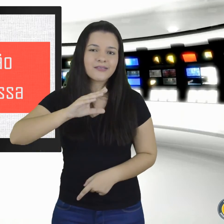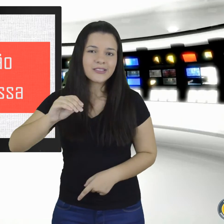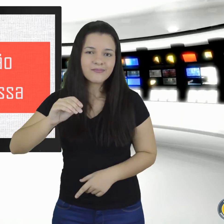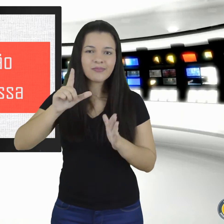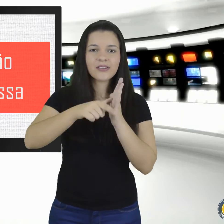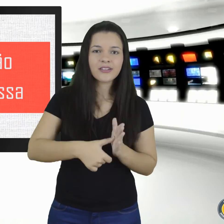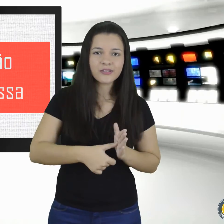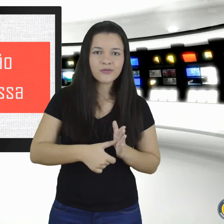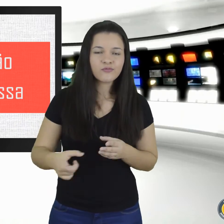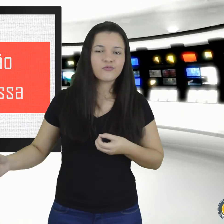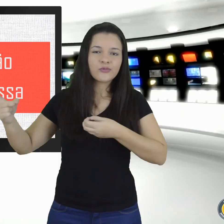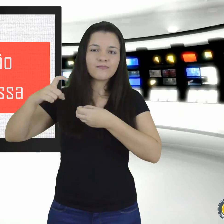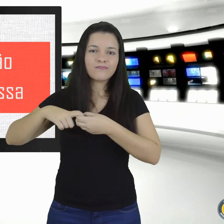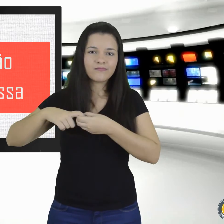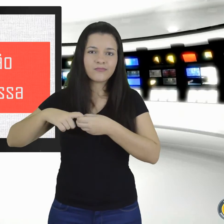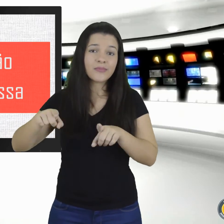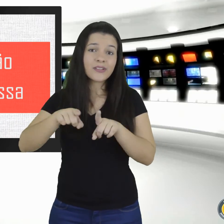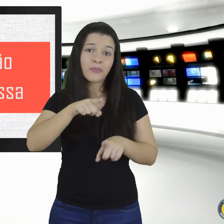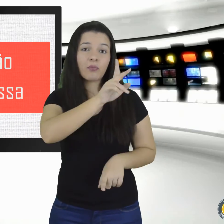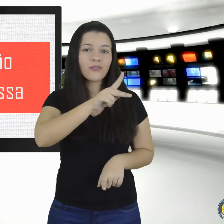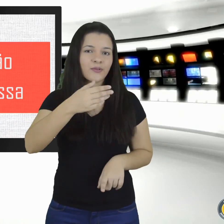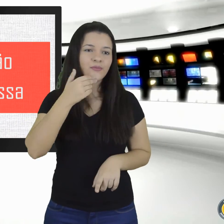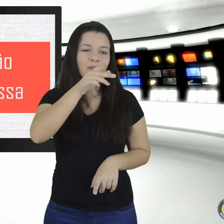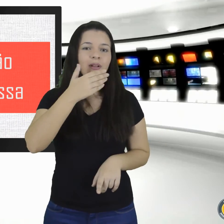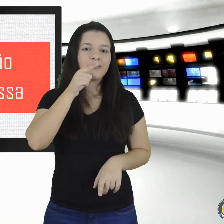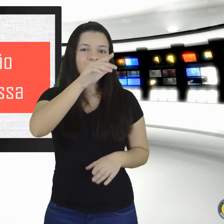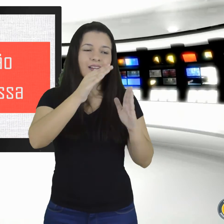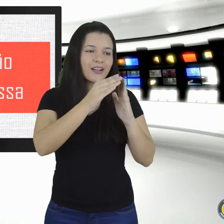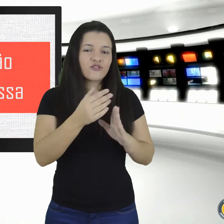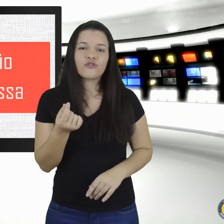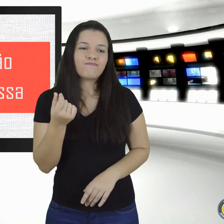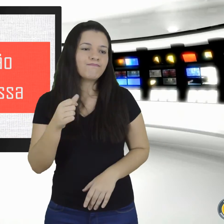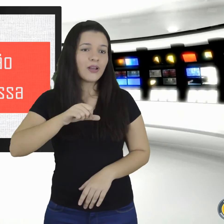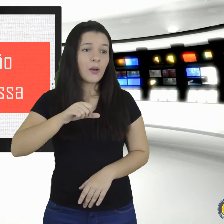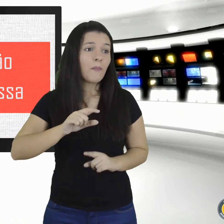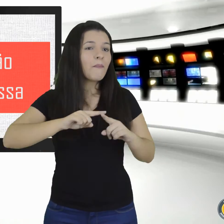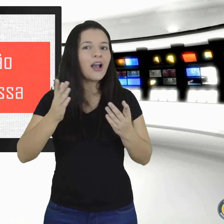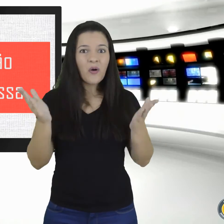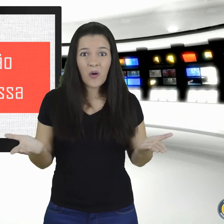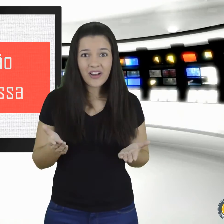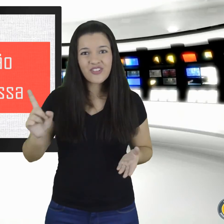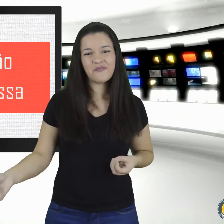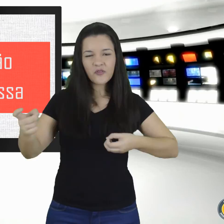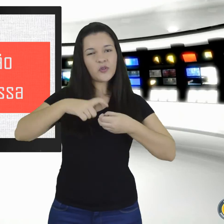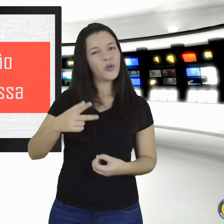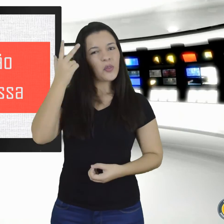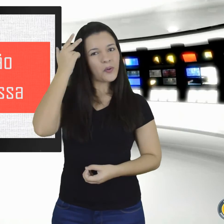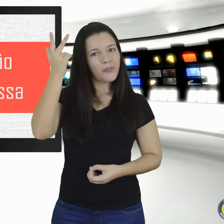convênios e na cessão de professores. Mas as turmas já voltaram com a retomada dos repasses